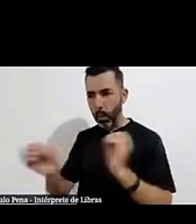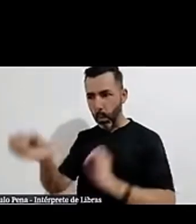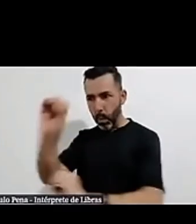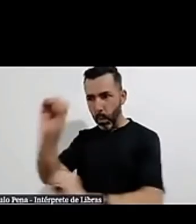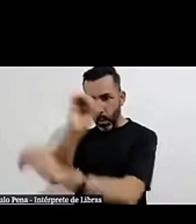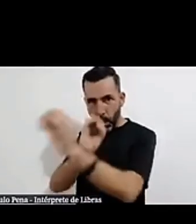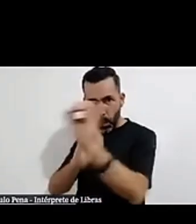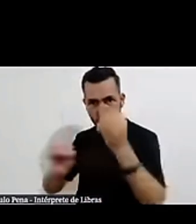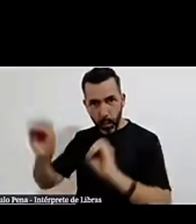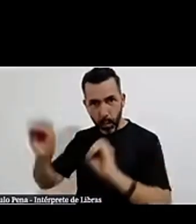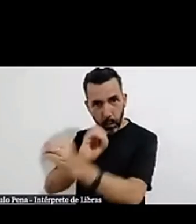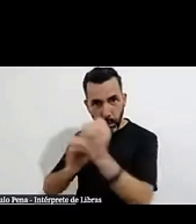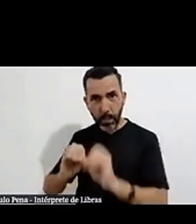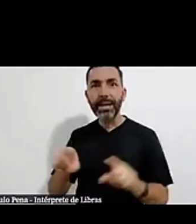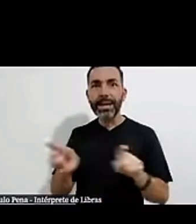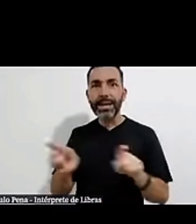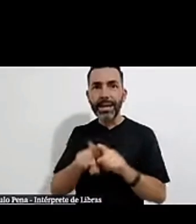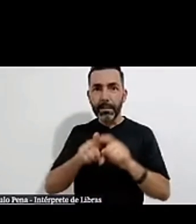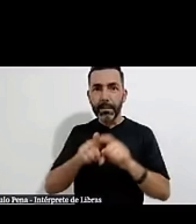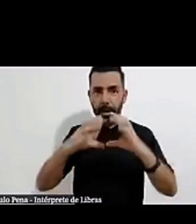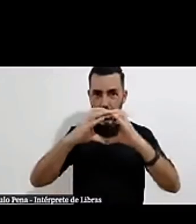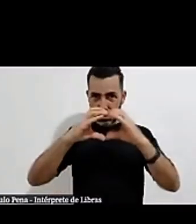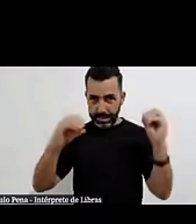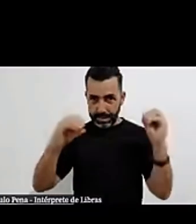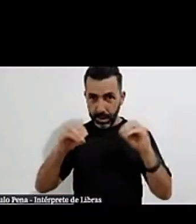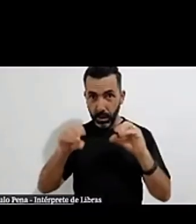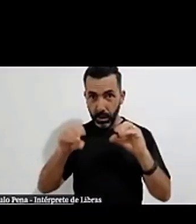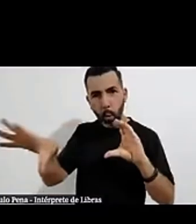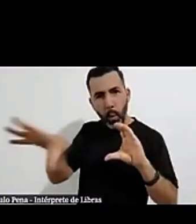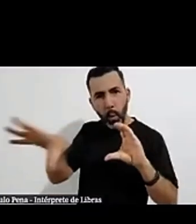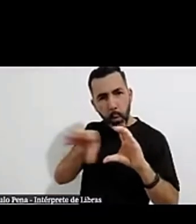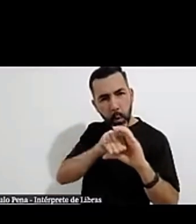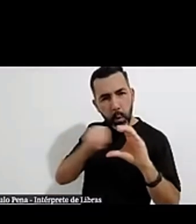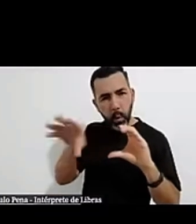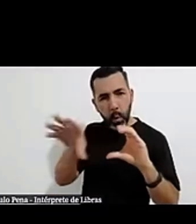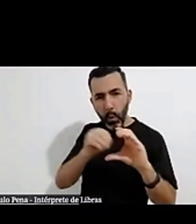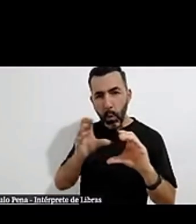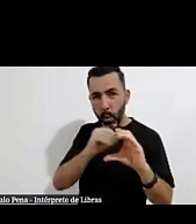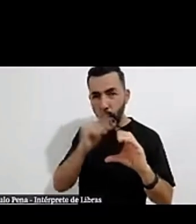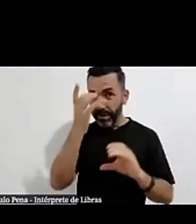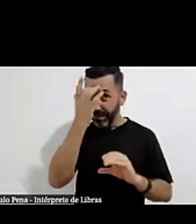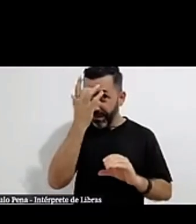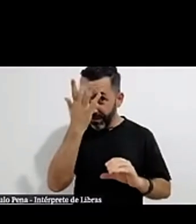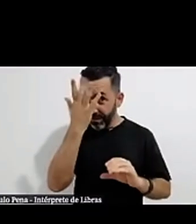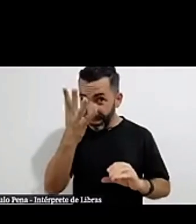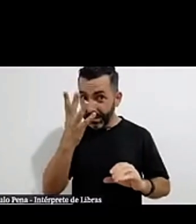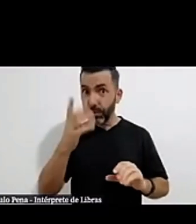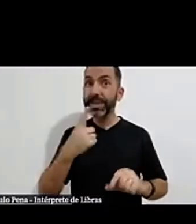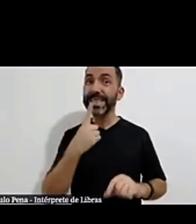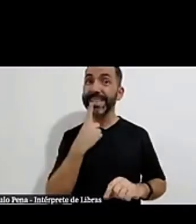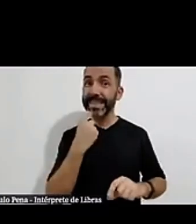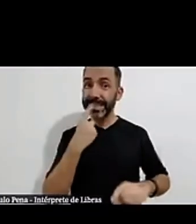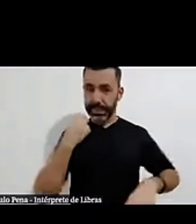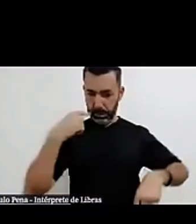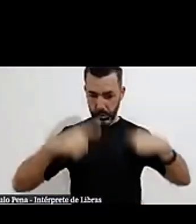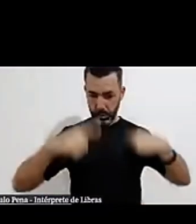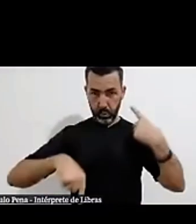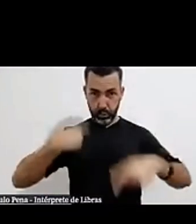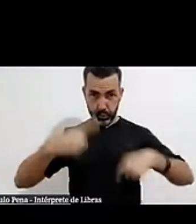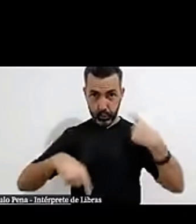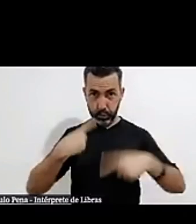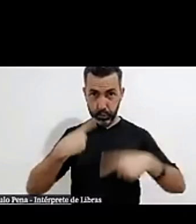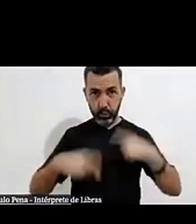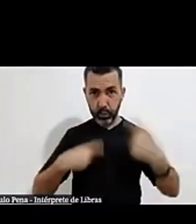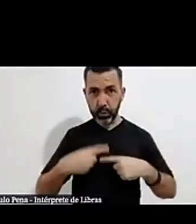A absorção celular e a circulação sanguínea. Tá? E isso chama-se hidrólise. É